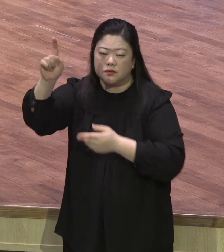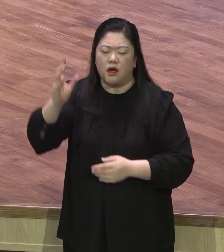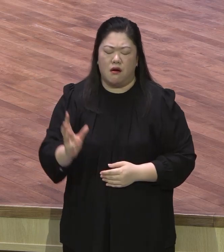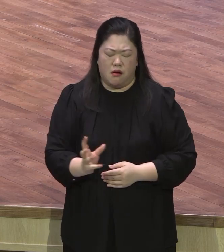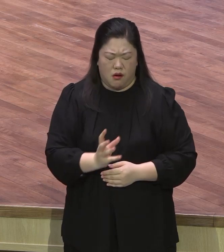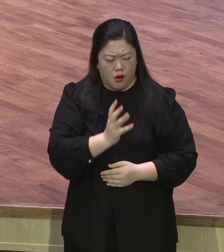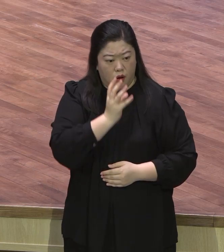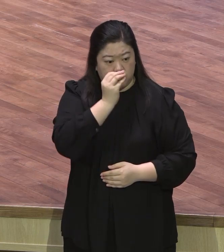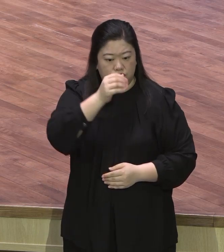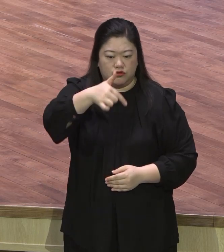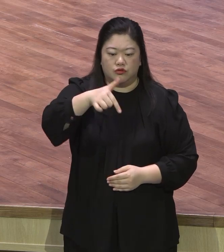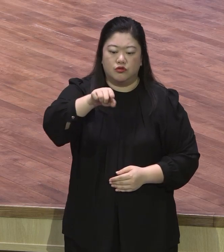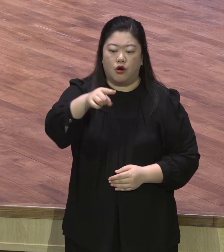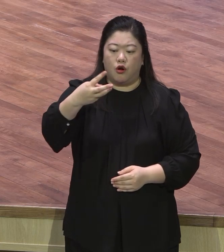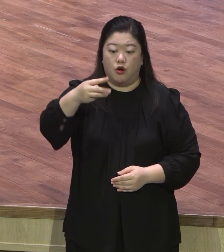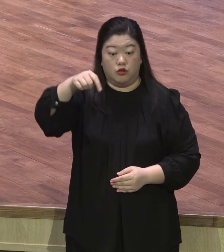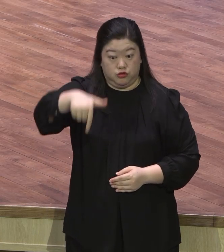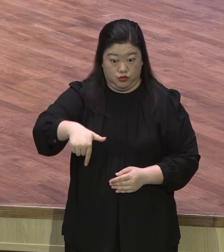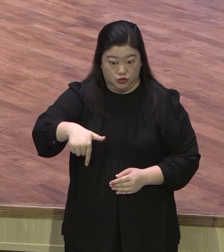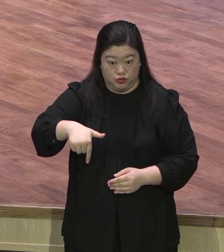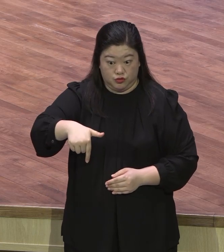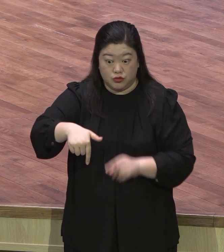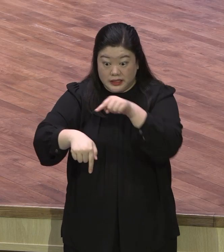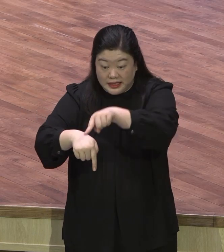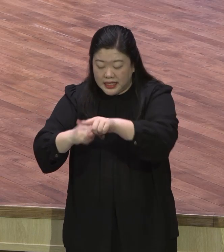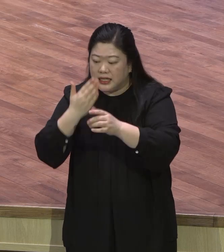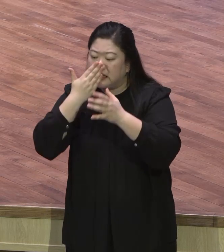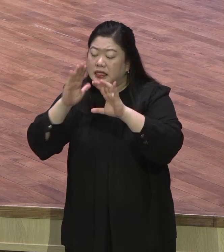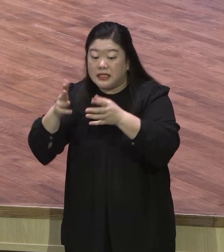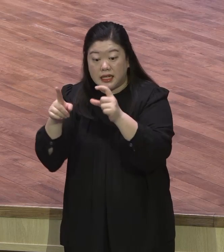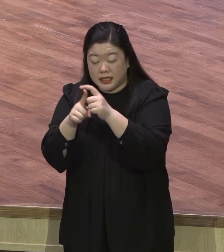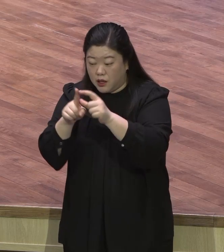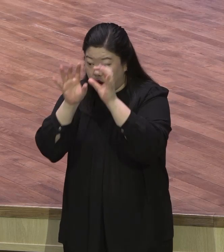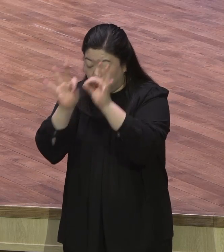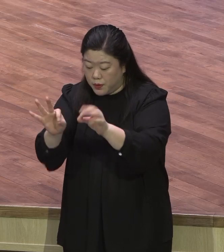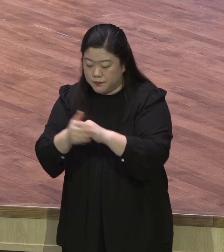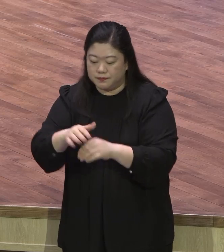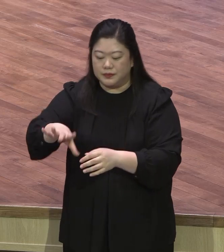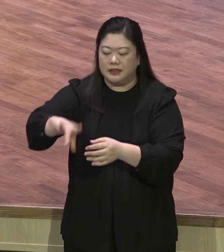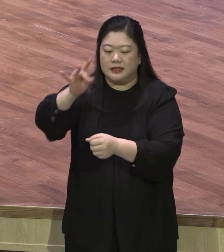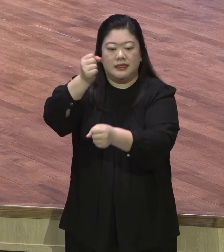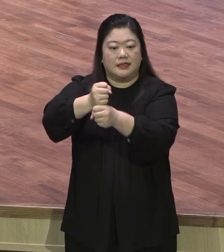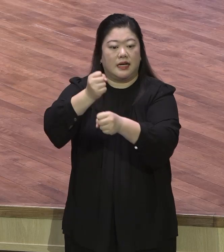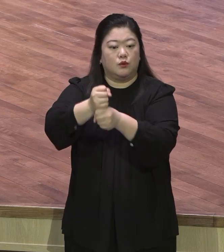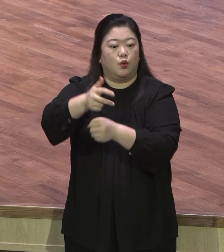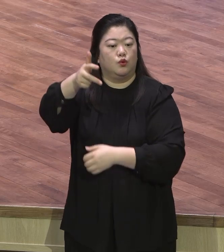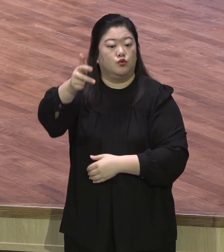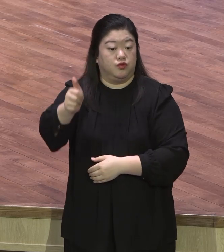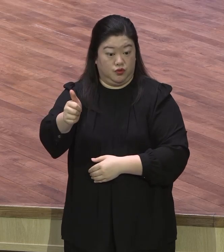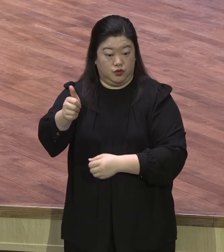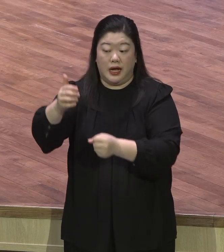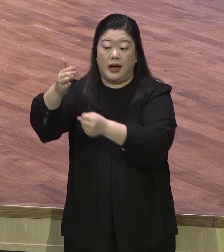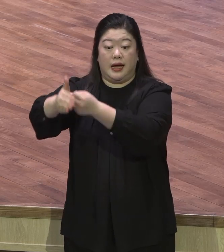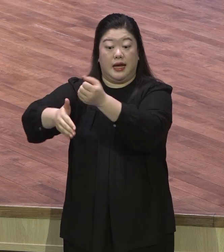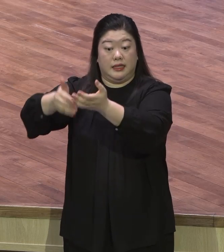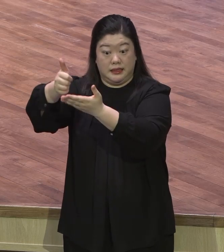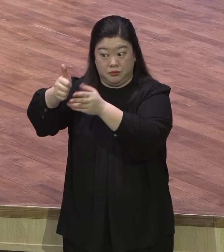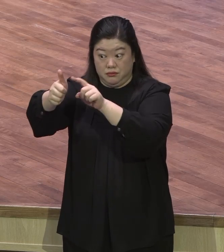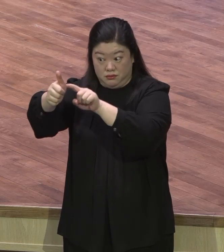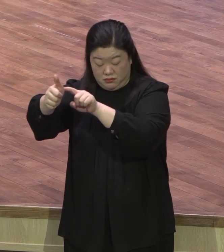거룩이라는 말은 이불이 말로 가토시라 합니다. 가토시는 창조주를 의미하는데 다른 우상과 비교가 안 되는